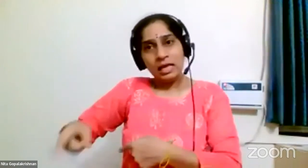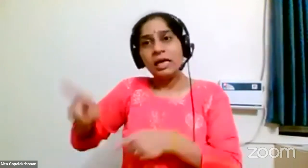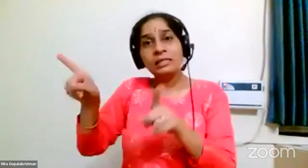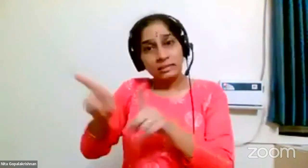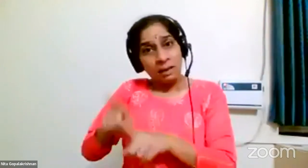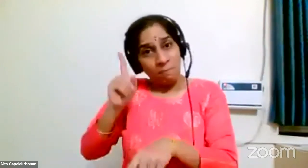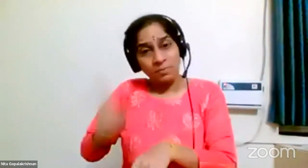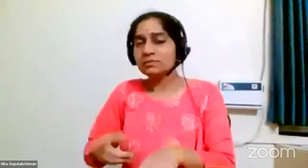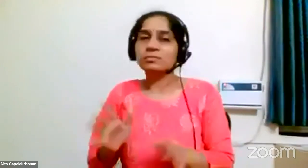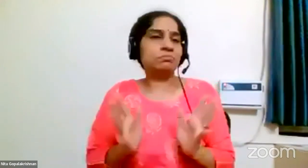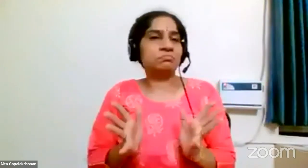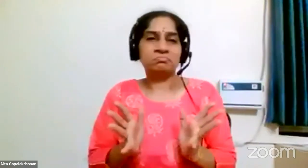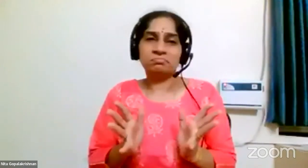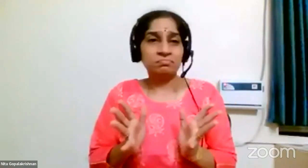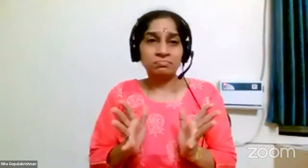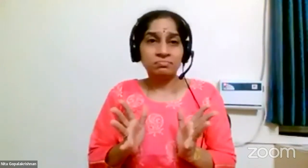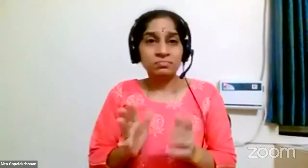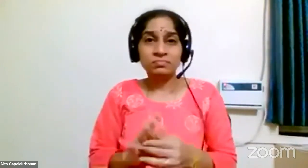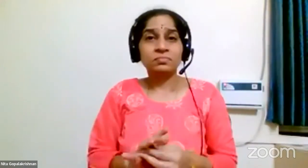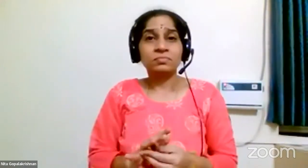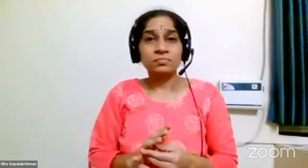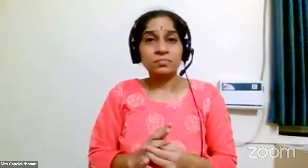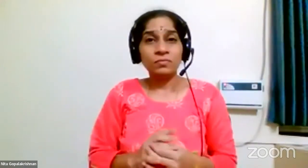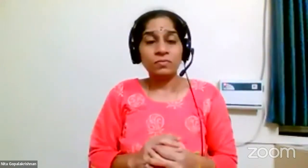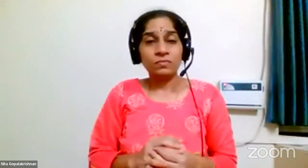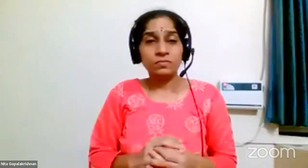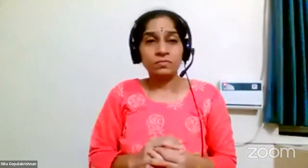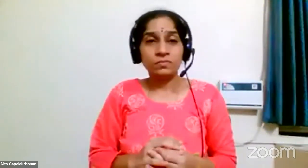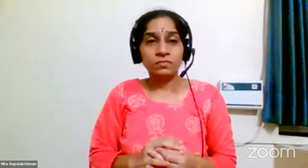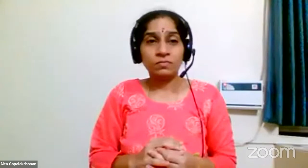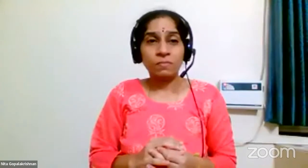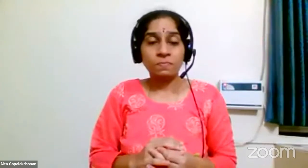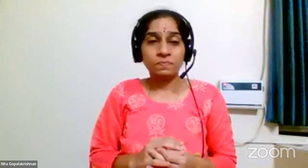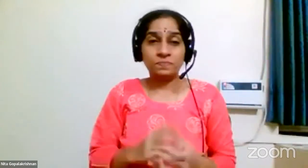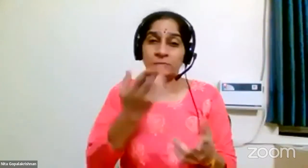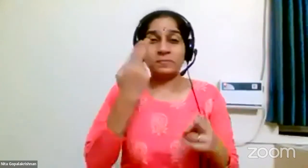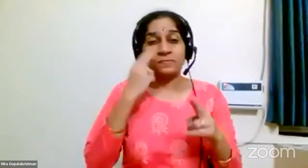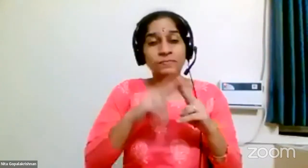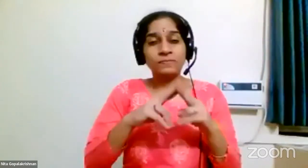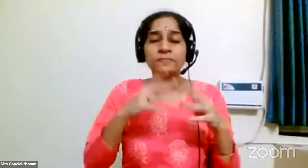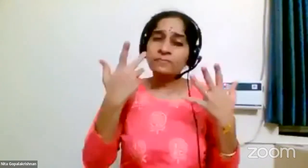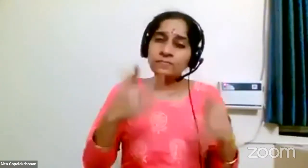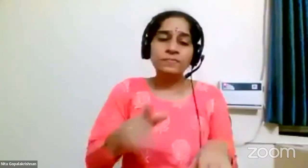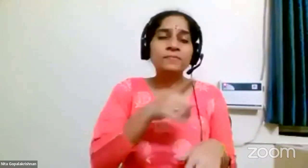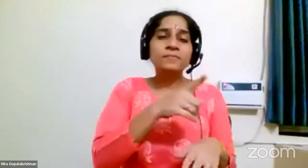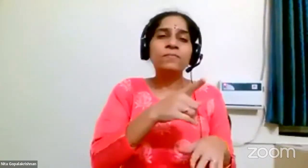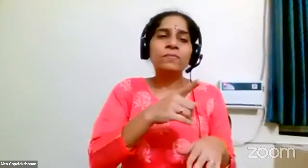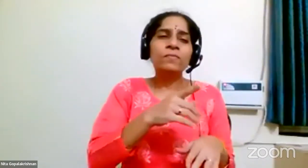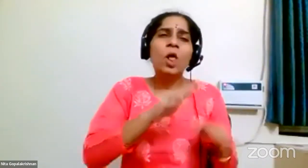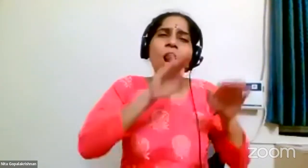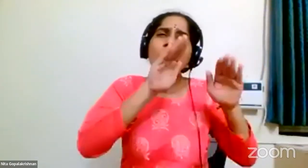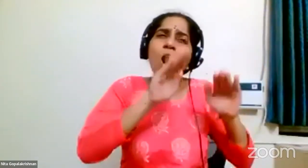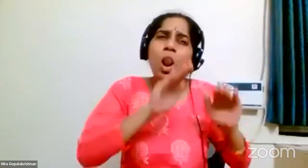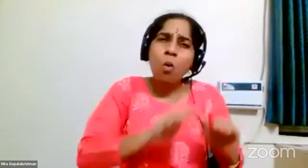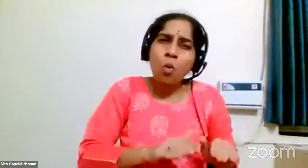अगर कोई कितने ही नीचे नीचे से नीचे परिवार में उत्पन्न हुआ है, किंतु जो उसका